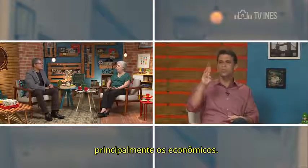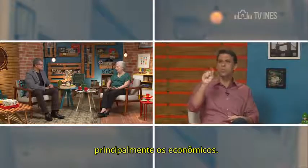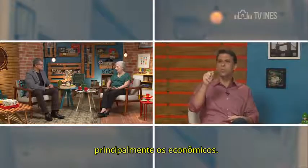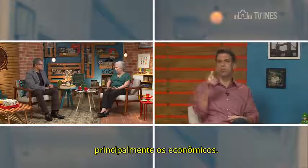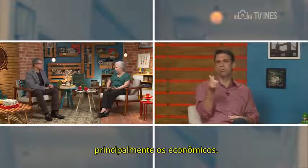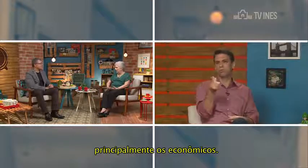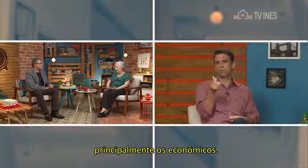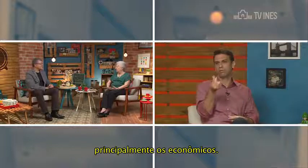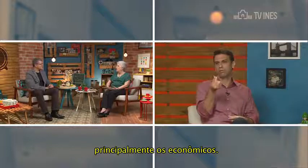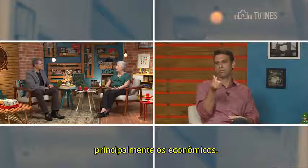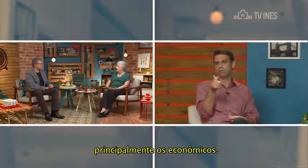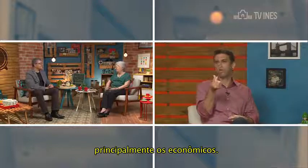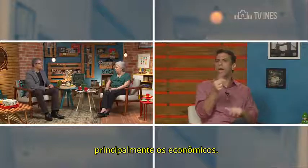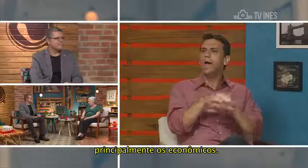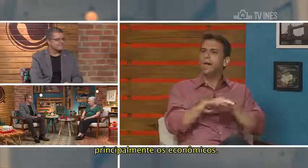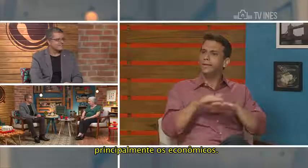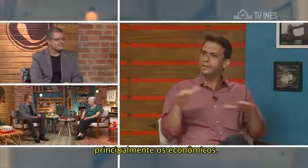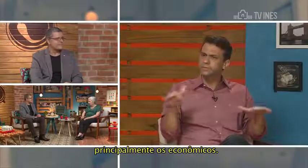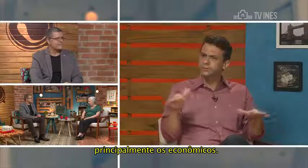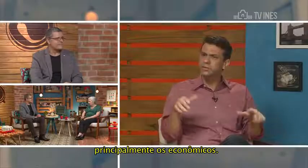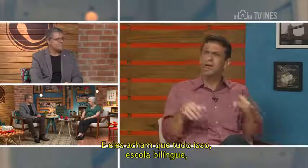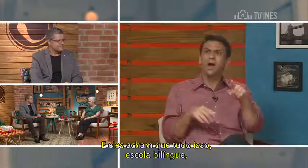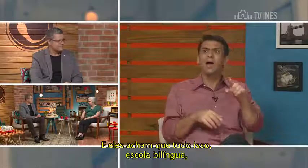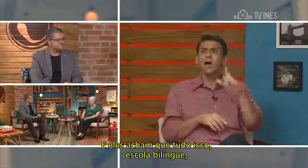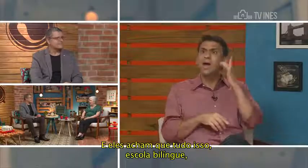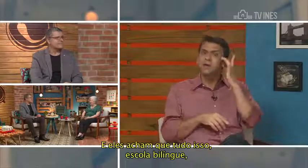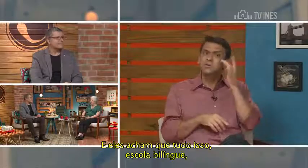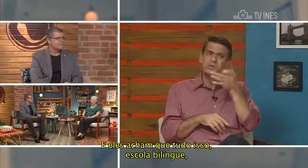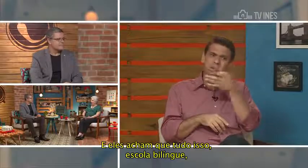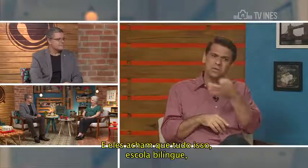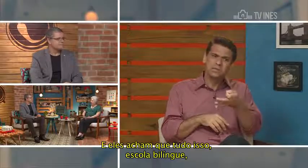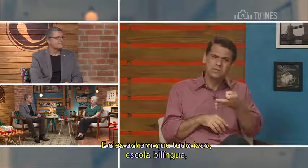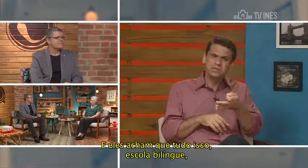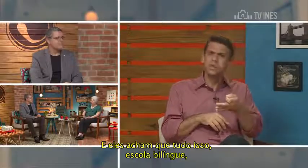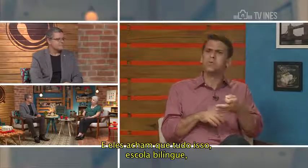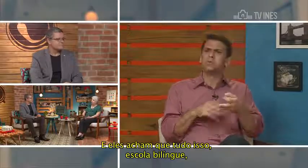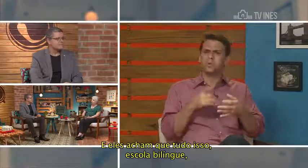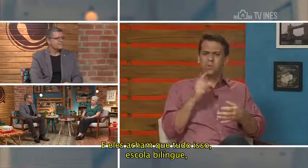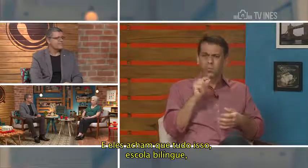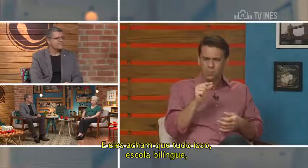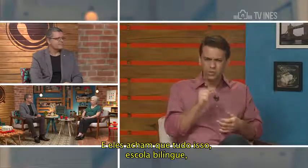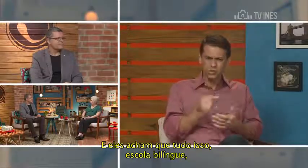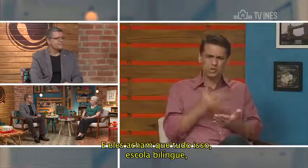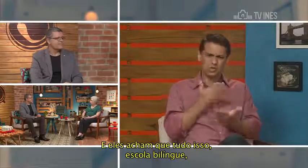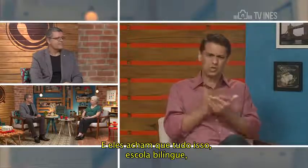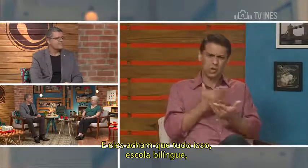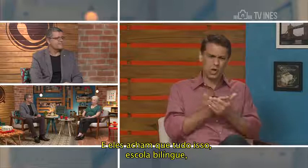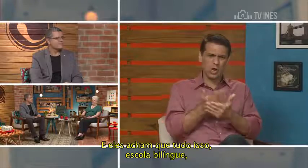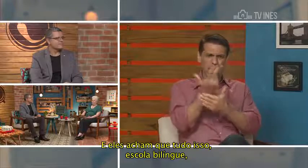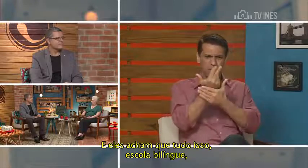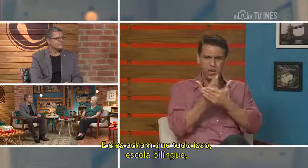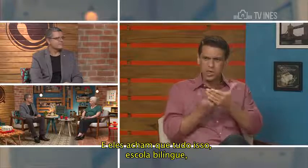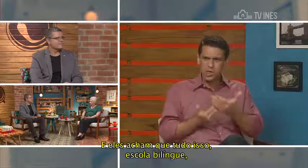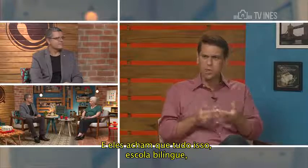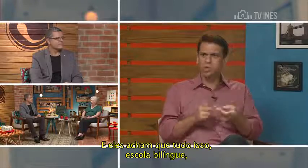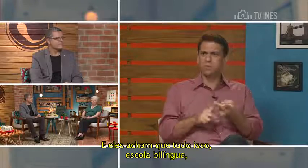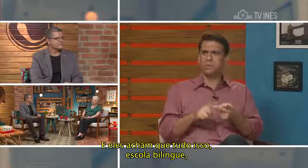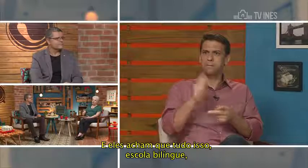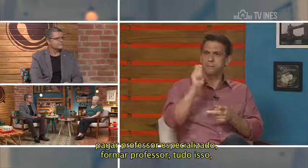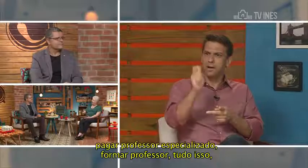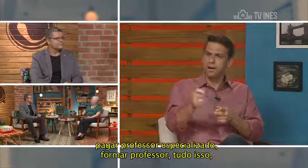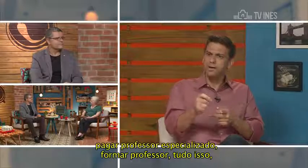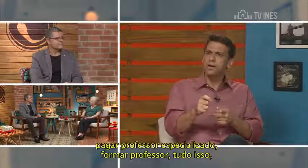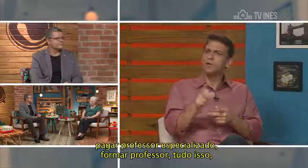Principalmente Os econômicos E eles acham Que tudo isso Escola